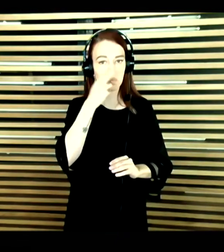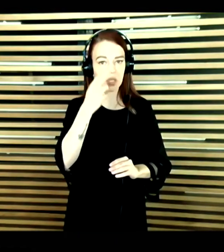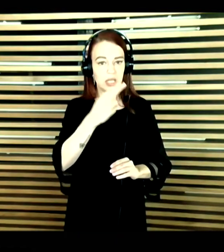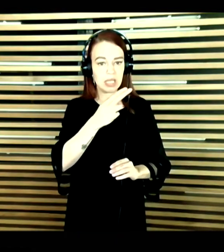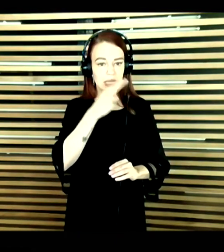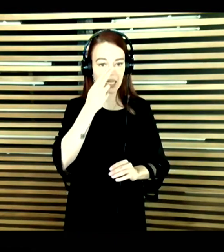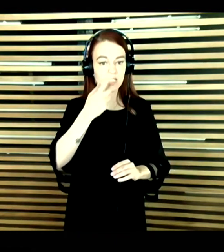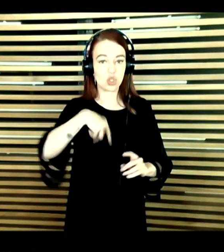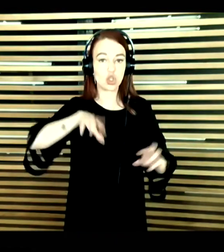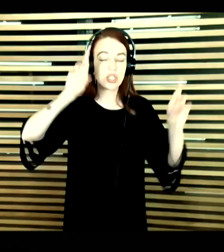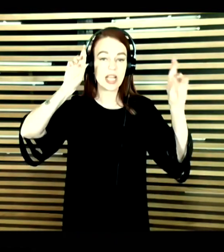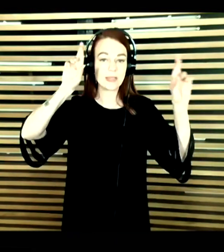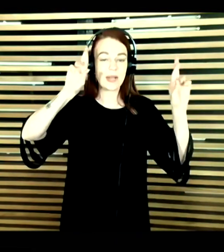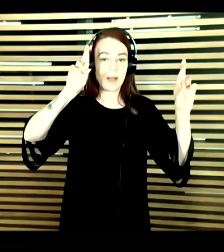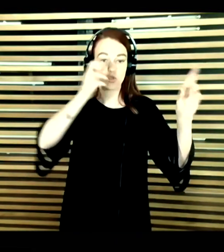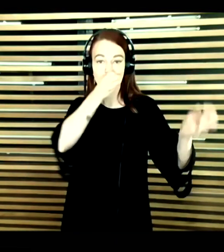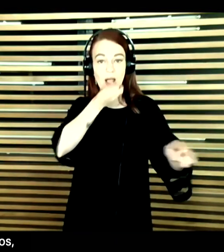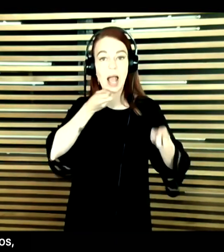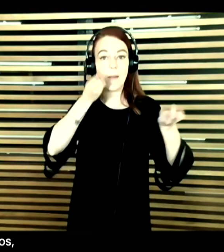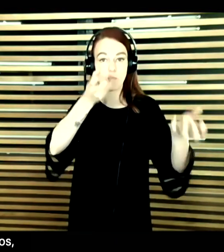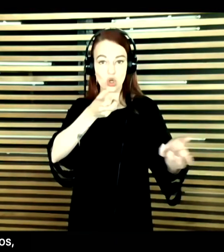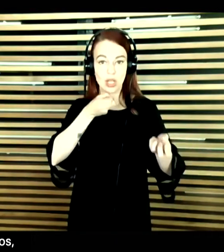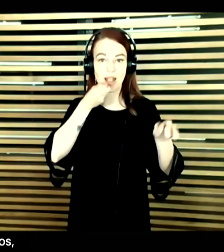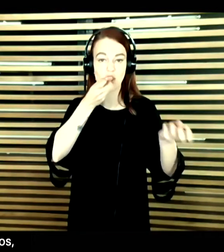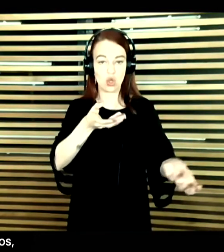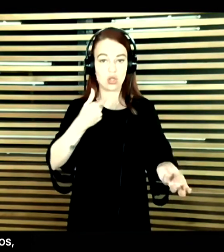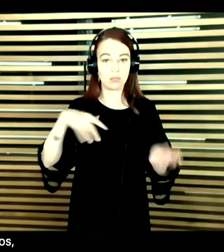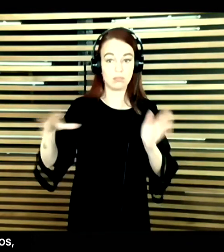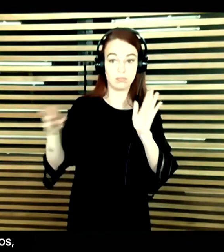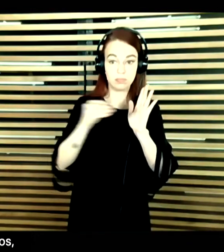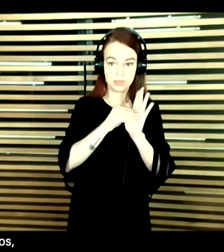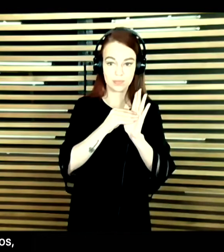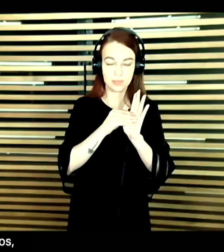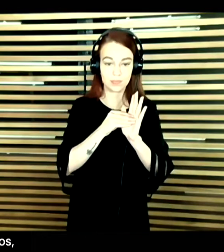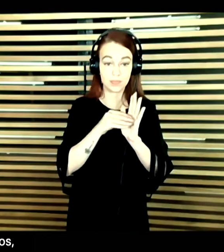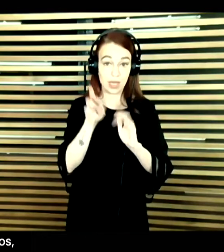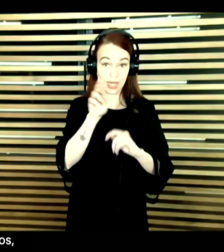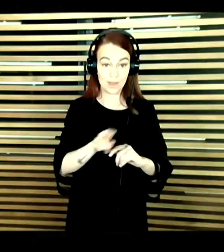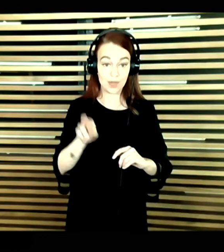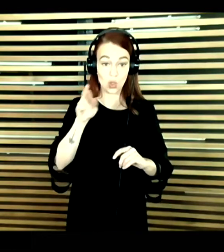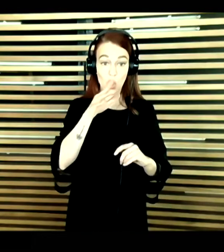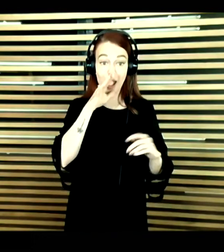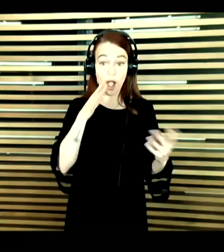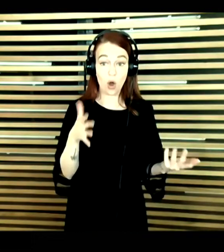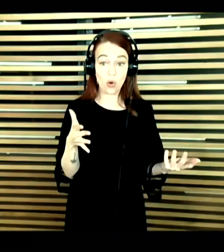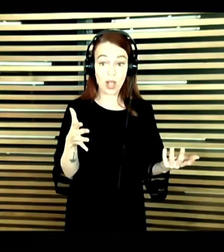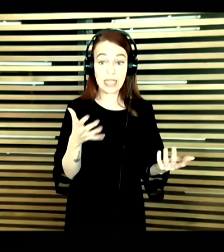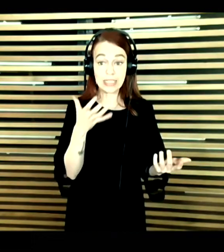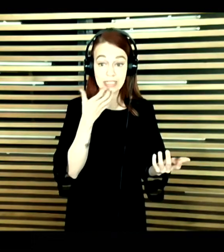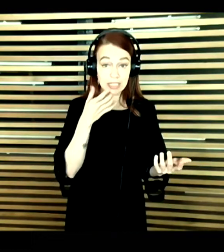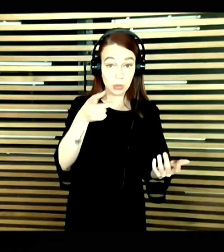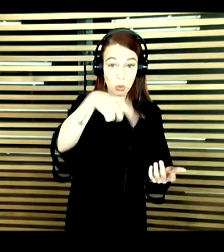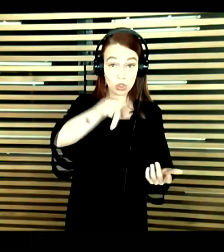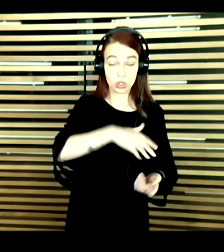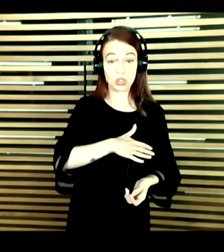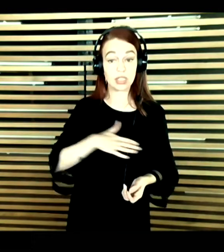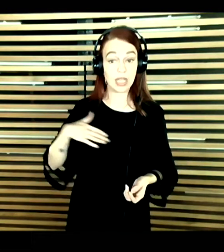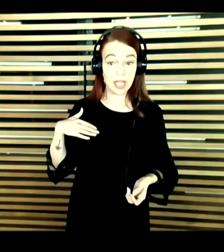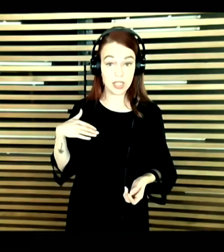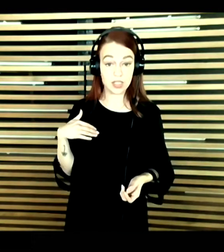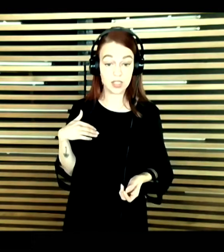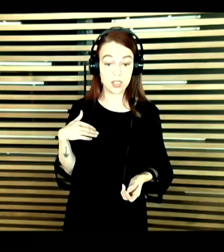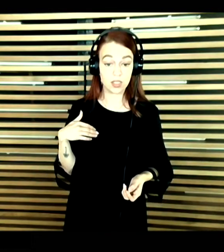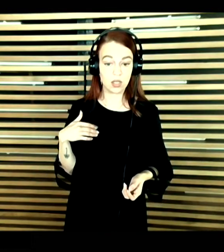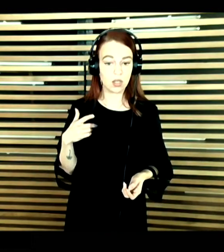contar con vuestras aportaciones, reitero. Y, por tanto, ahora yo, si queréis, estoy